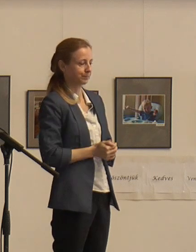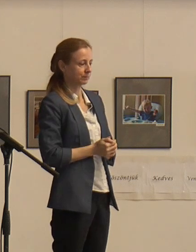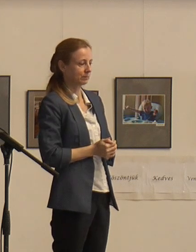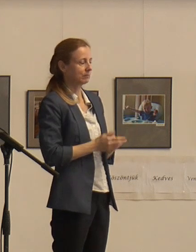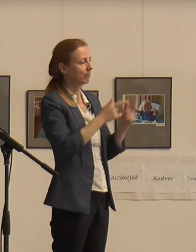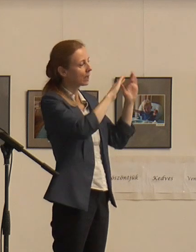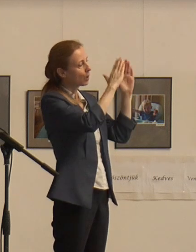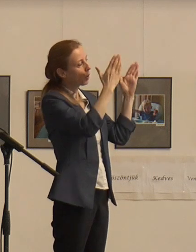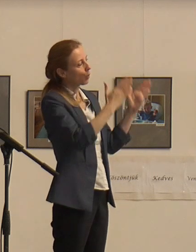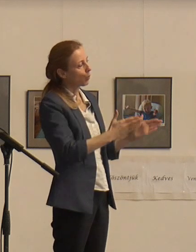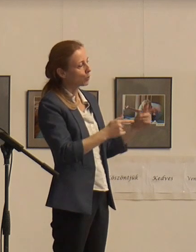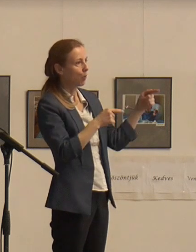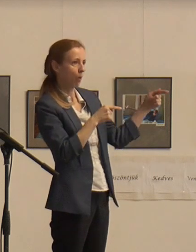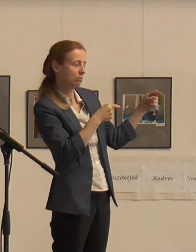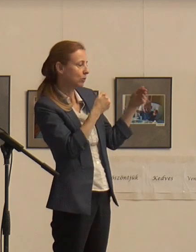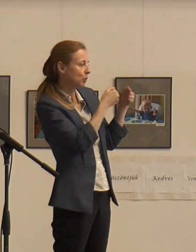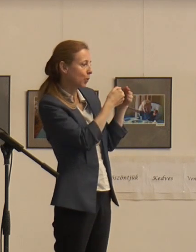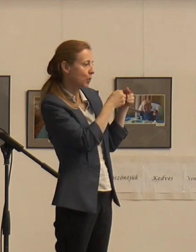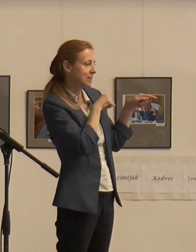Egy kunyhó váltott a közelben,